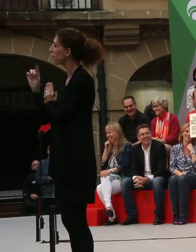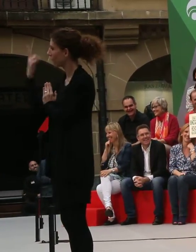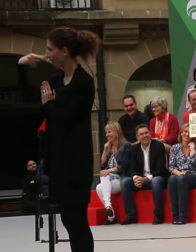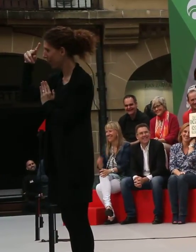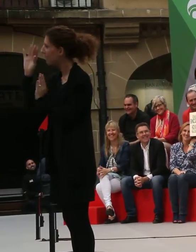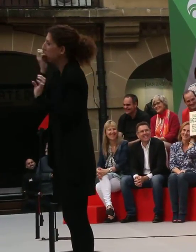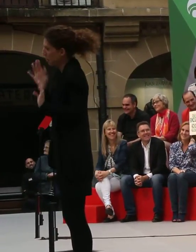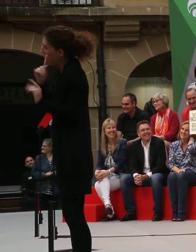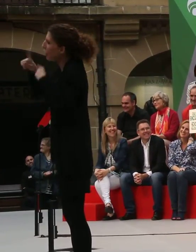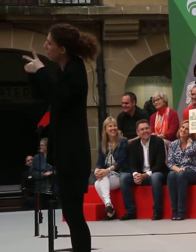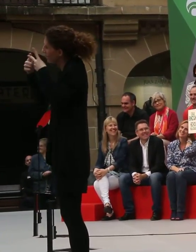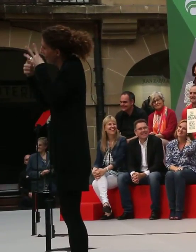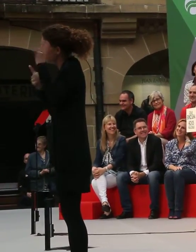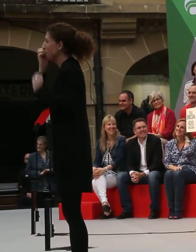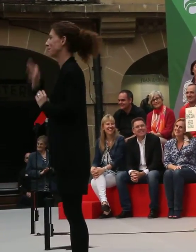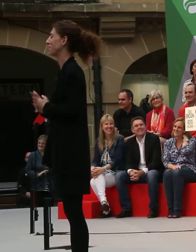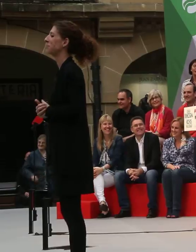problema, ¿eh? Está bien. Bueno,